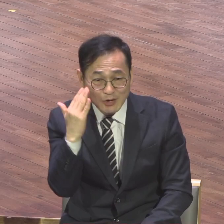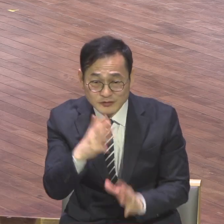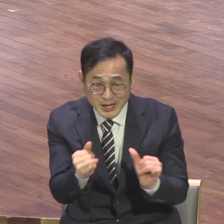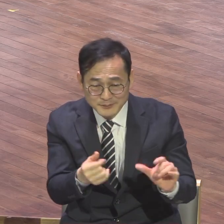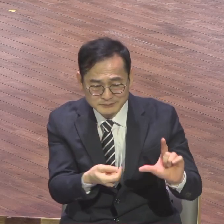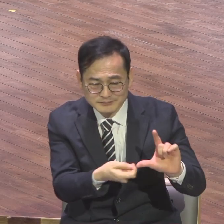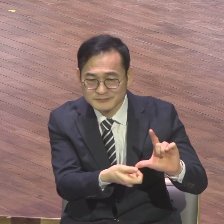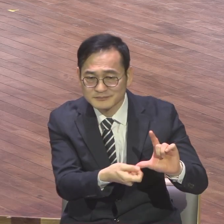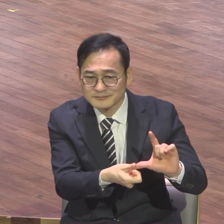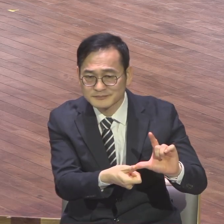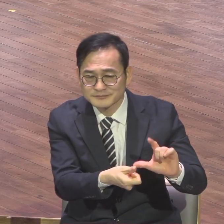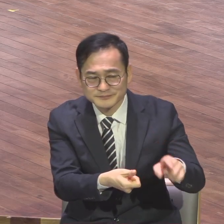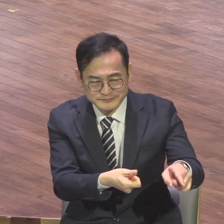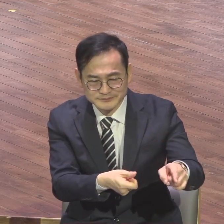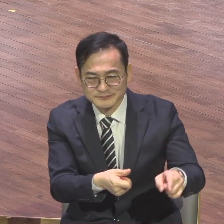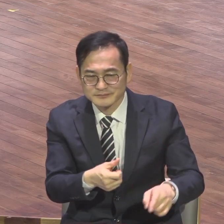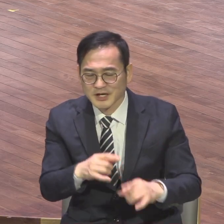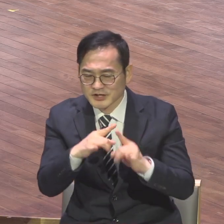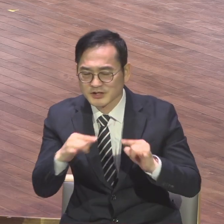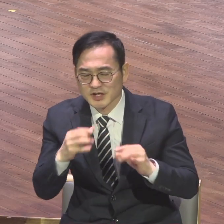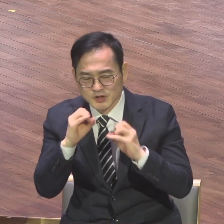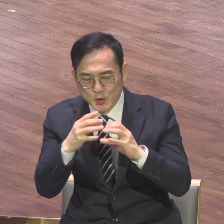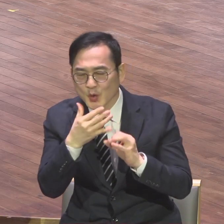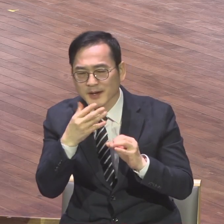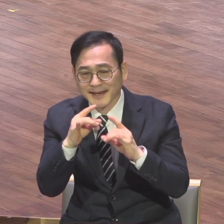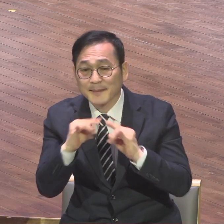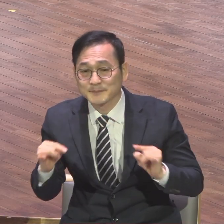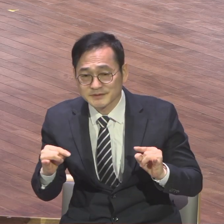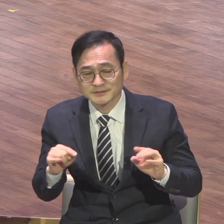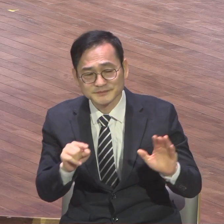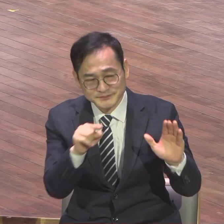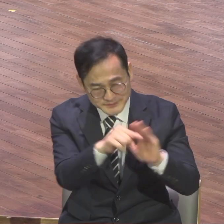우리 해외 전도 캠프가 거기 시작되고, 기독교